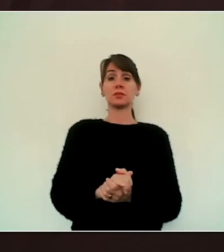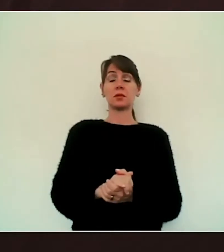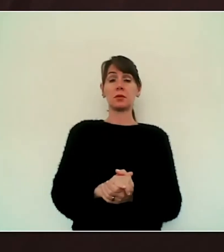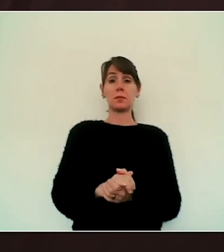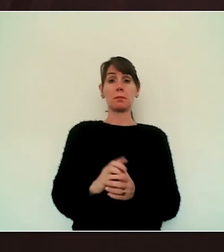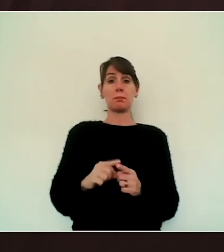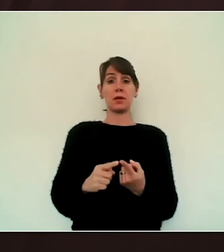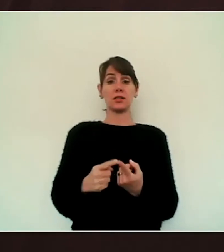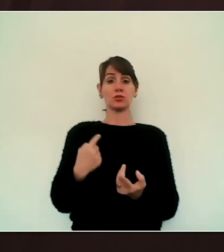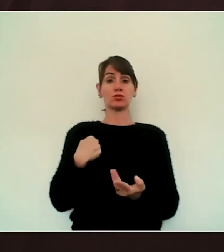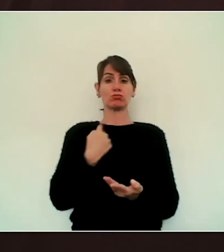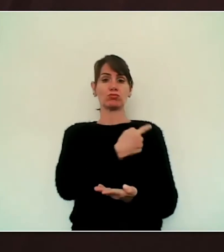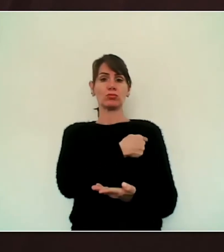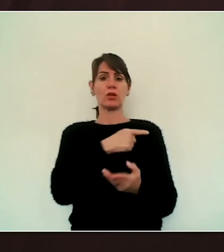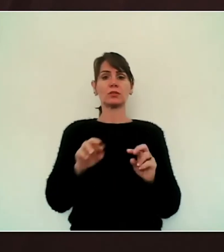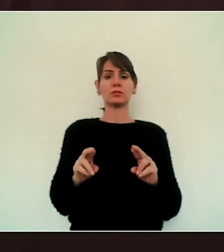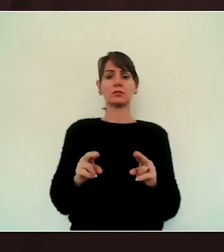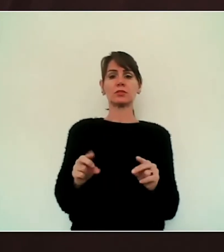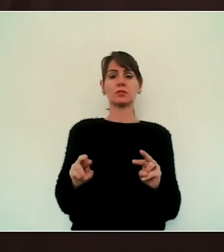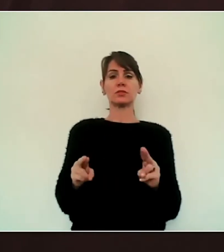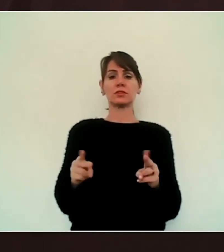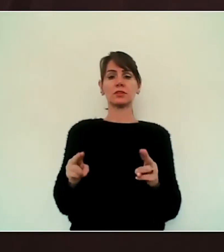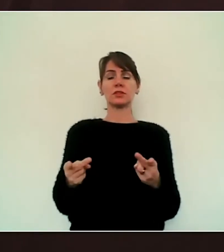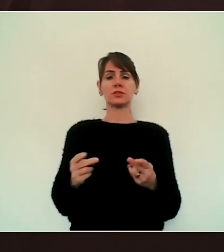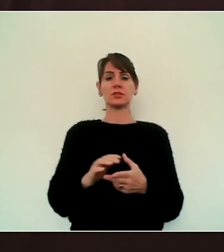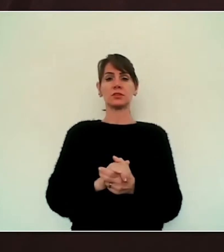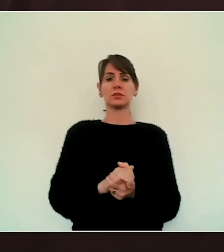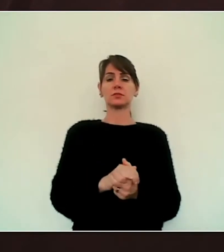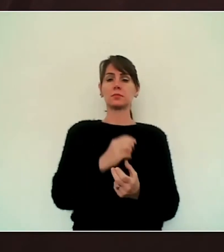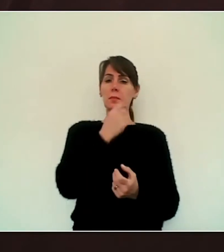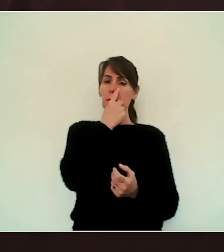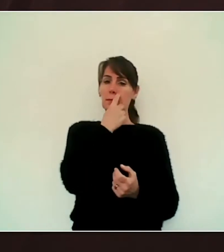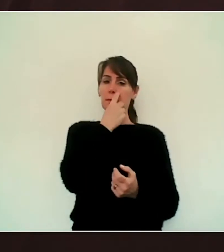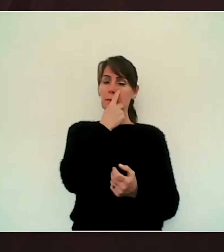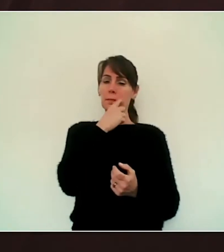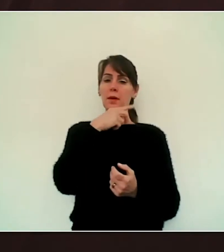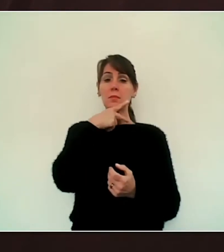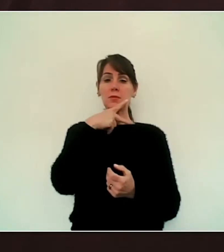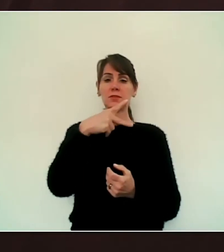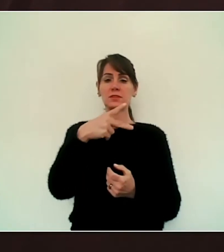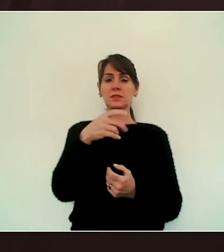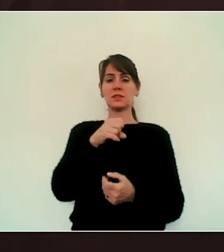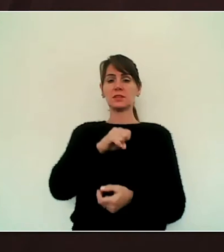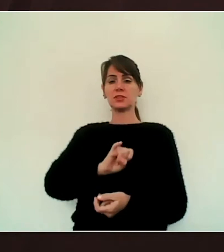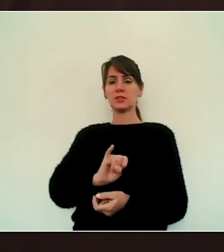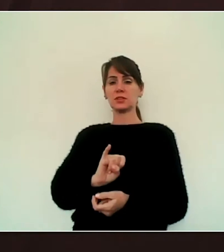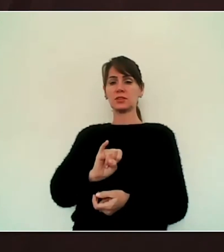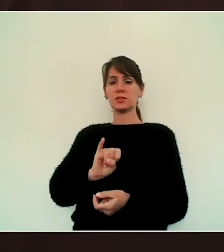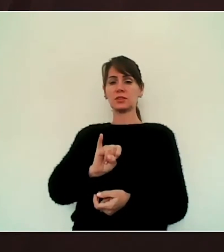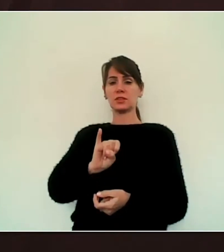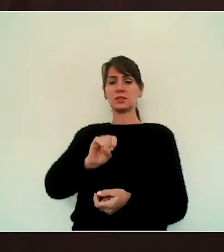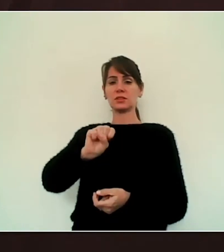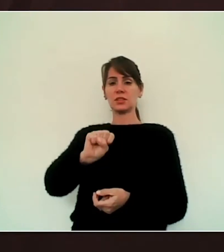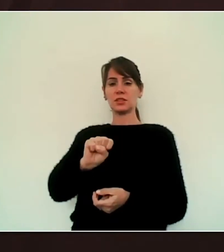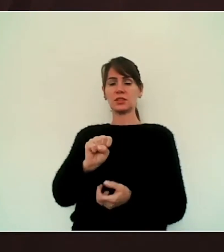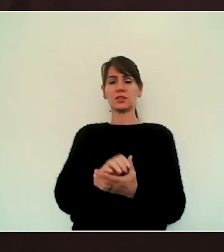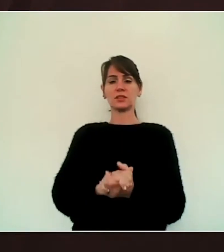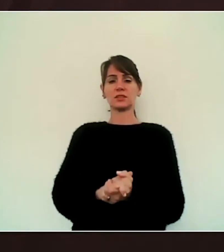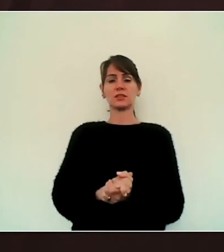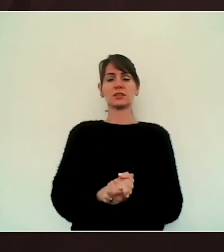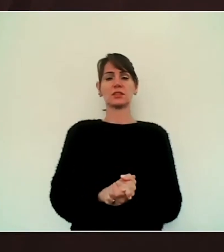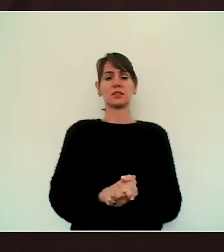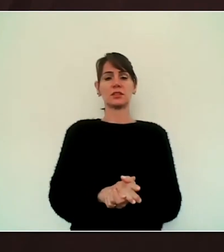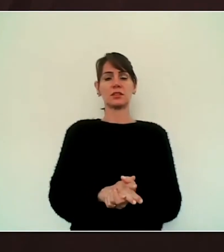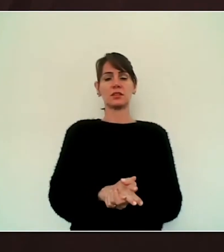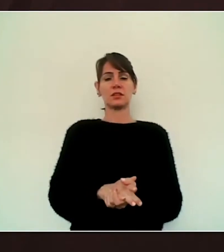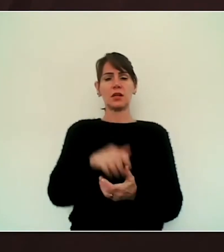De sorte que neles se cumpre a profecia de Isaías: ouvireis com os ouvidos e de nenhum modo entendereis, vereis com os olhos e